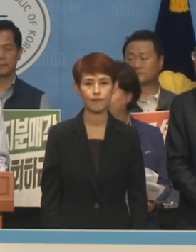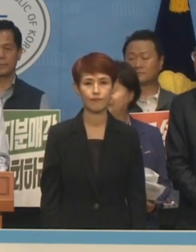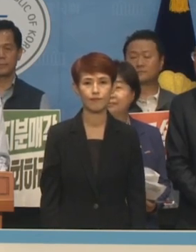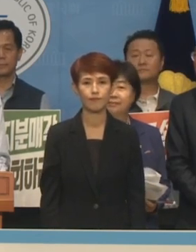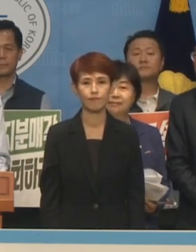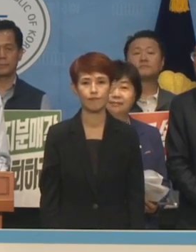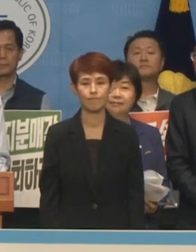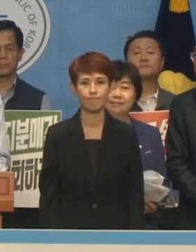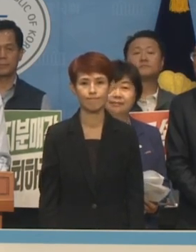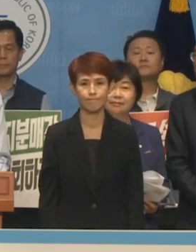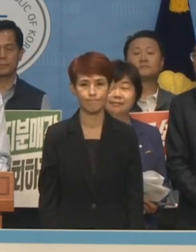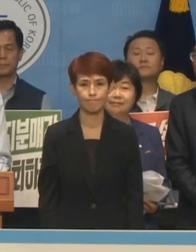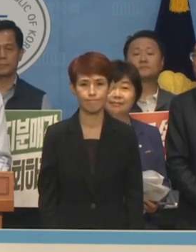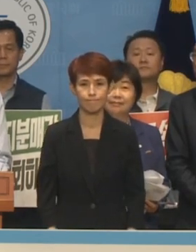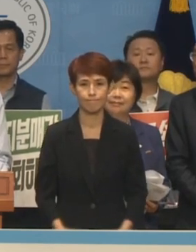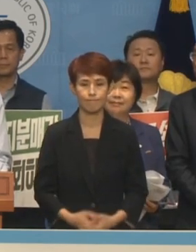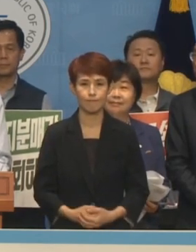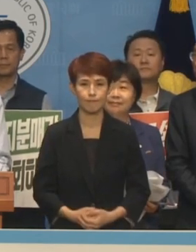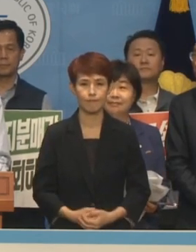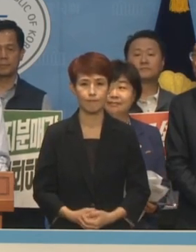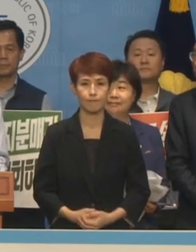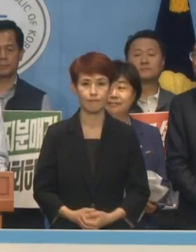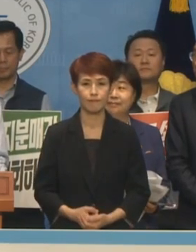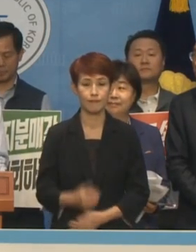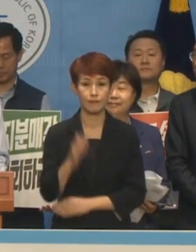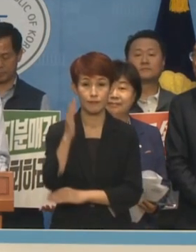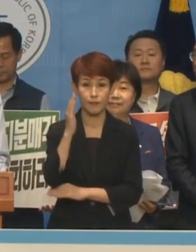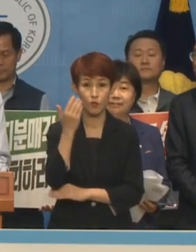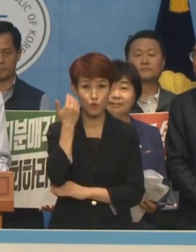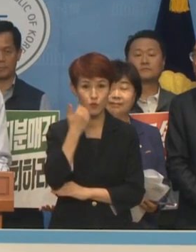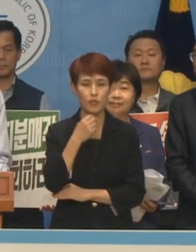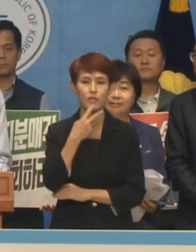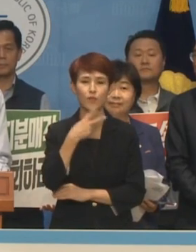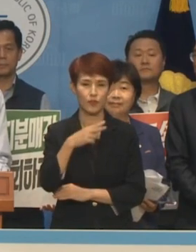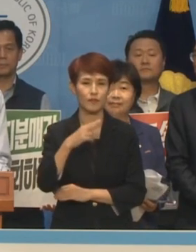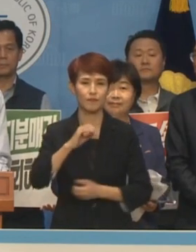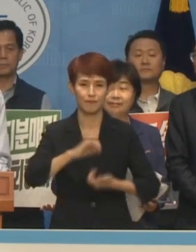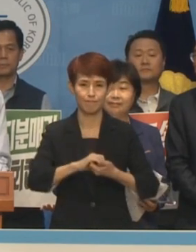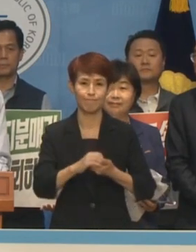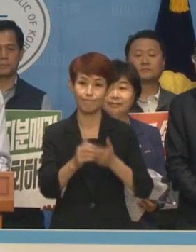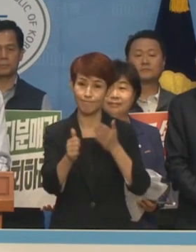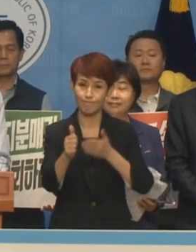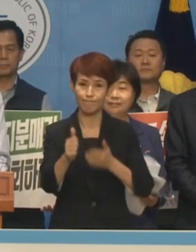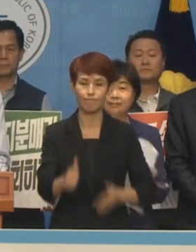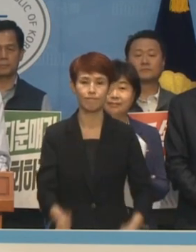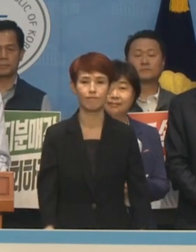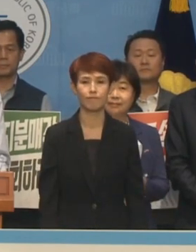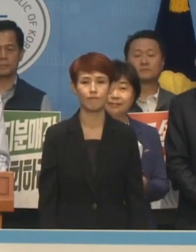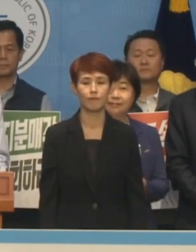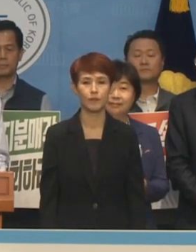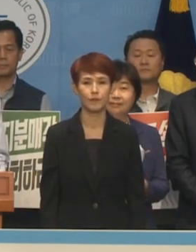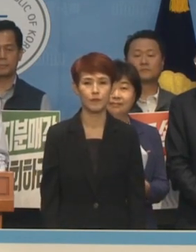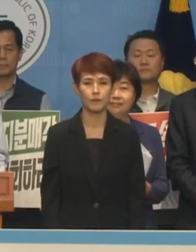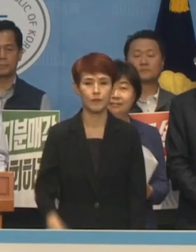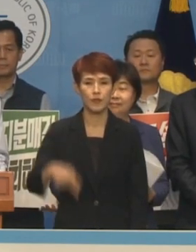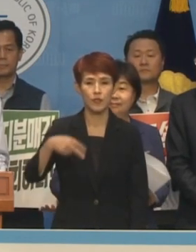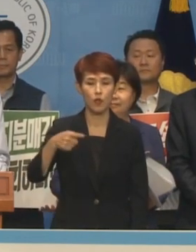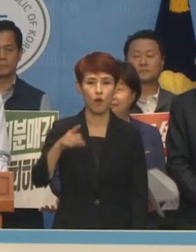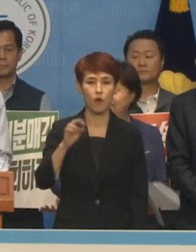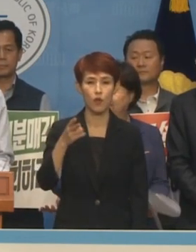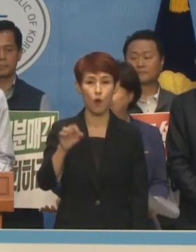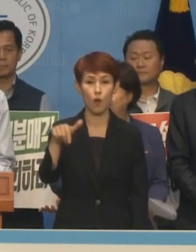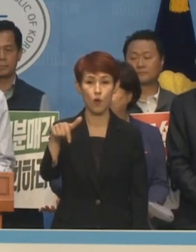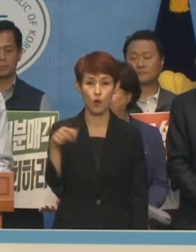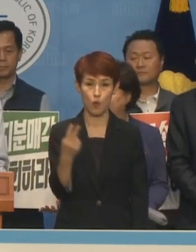네. 시간 관계상 말씀은 2분 이내로 부탁드리겠습니다. 먼저 서영교